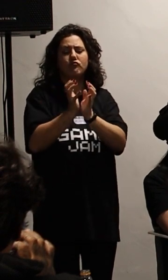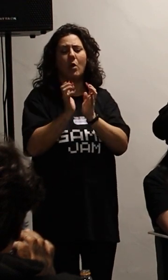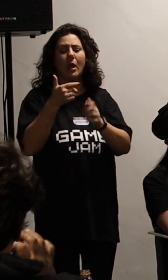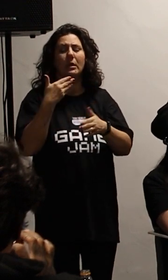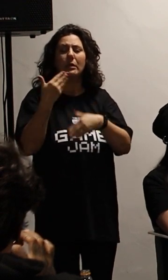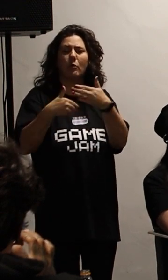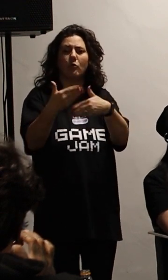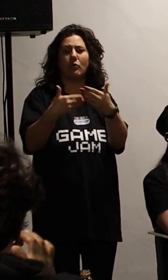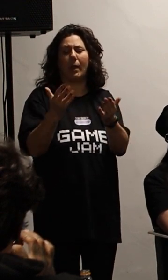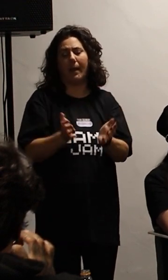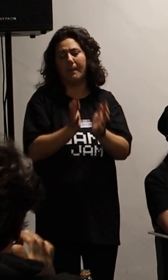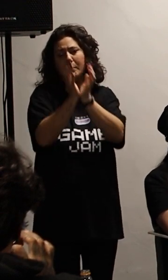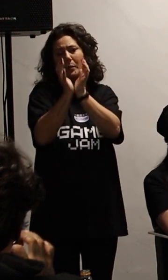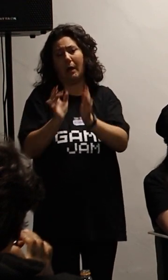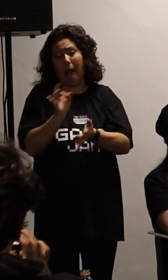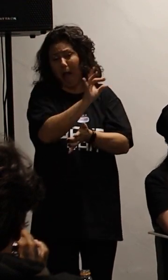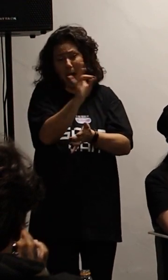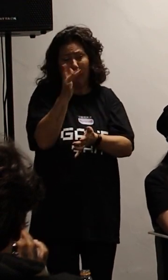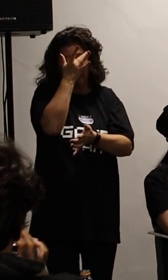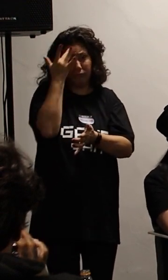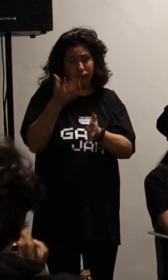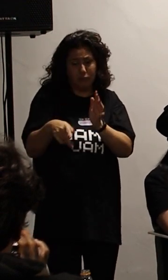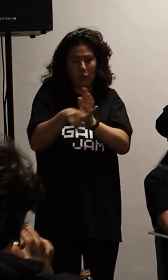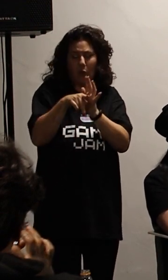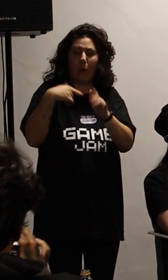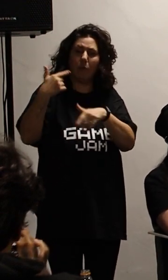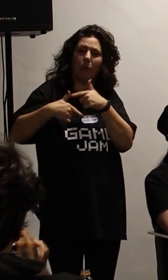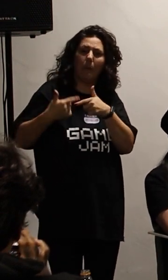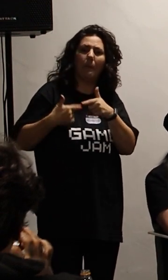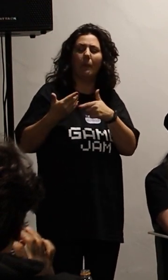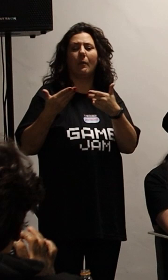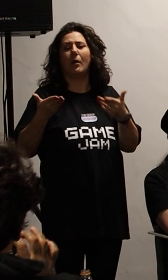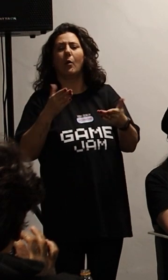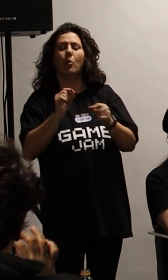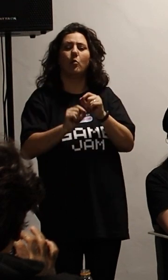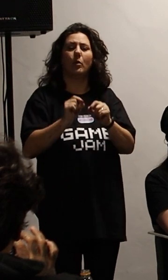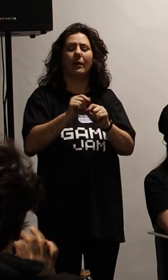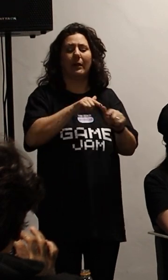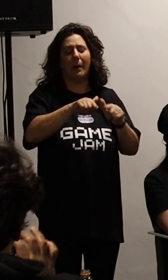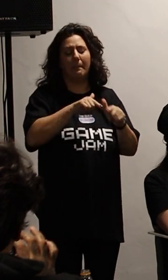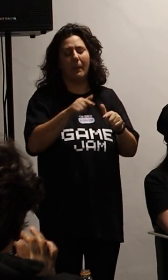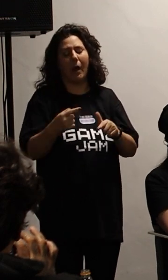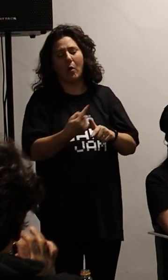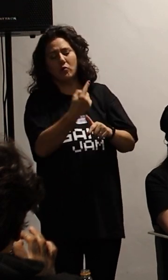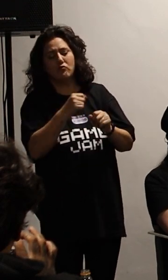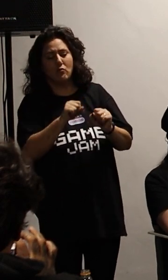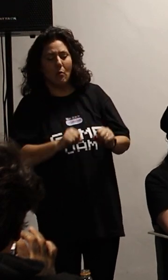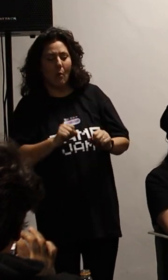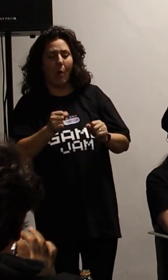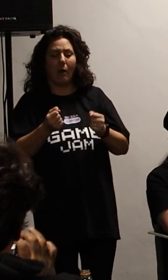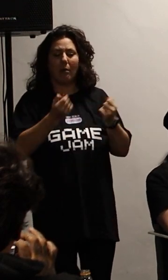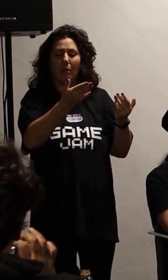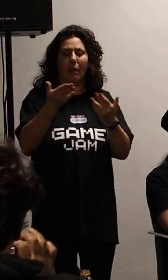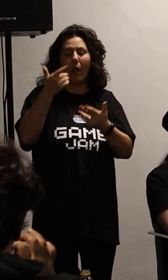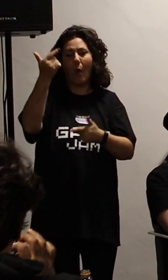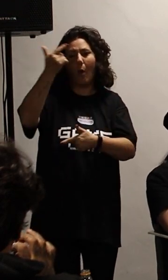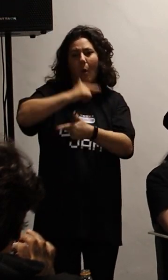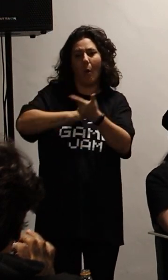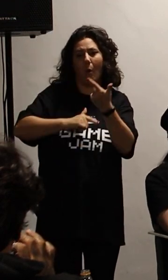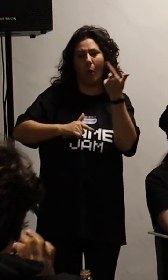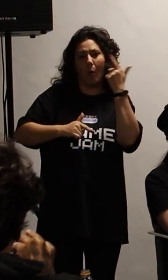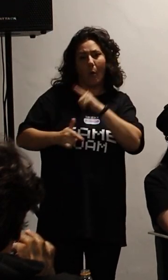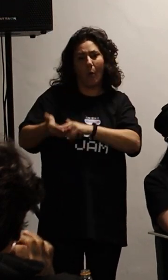equipes, né, cada um com a sua afinidade ali, trabalhando junto, mas para que o trabalho de um possa ser entregue, para que o jogo